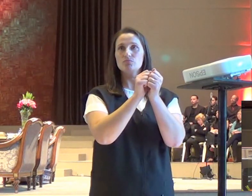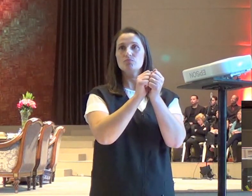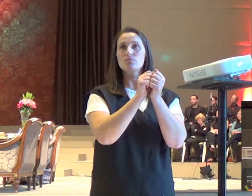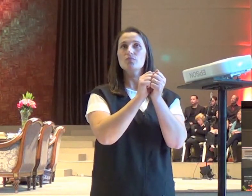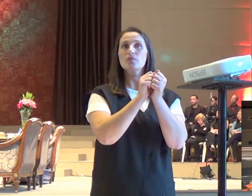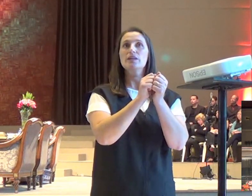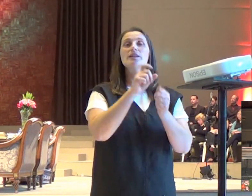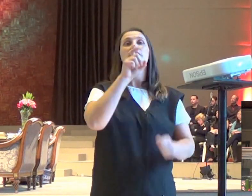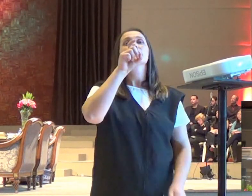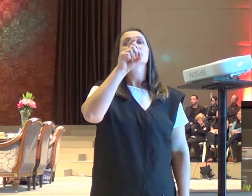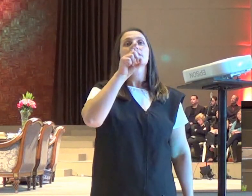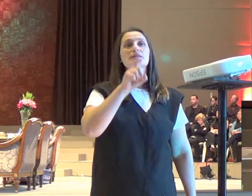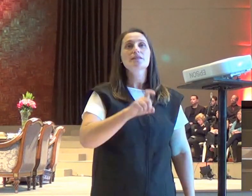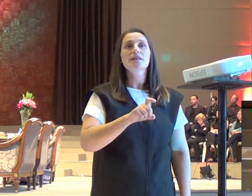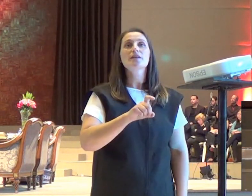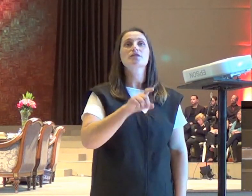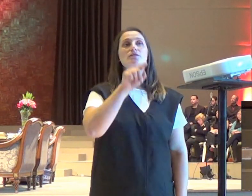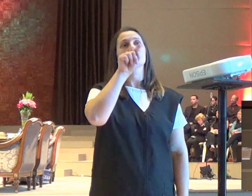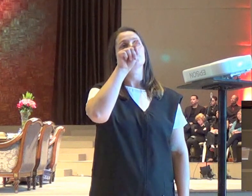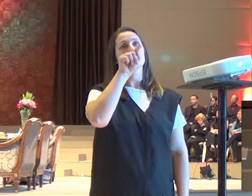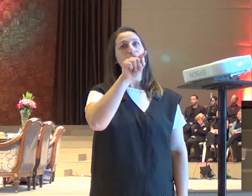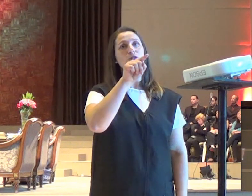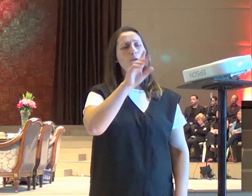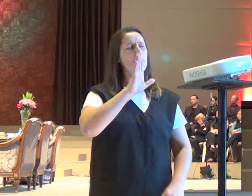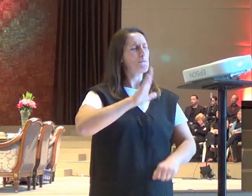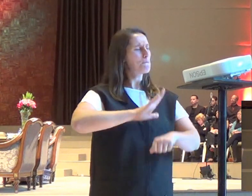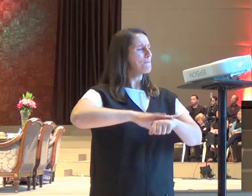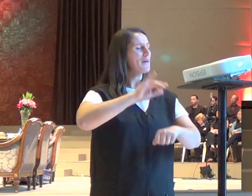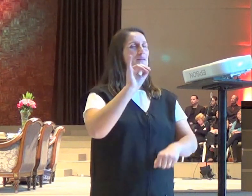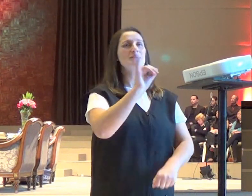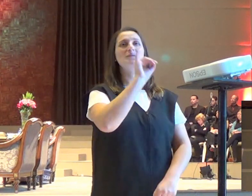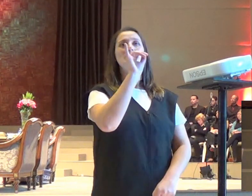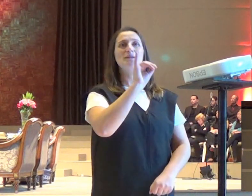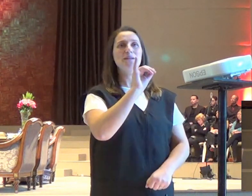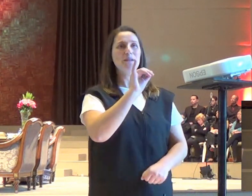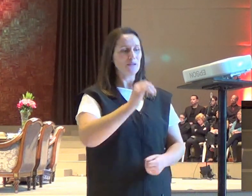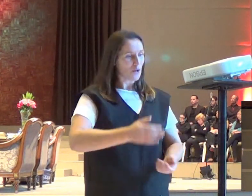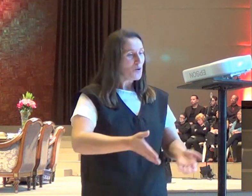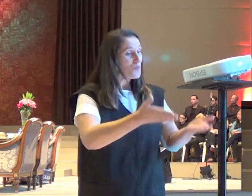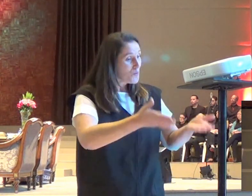seja o maior incentivador do seu filho, da sua filha,